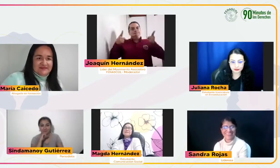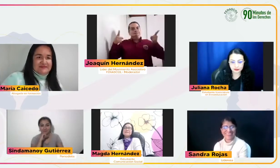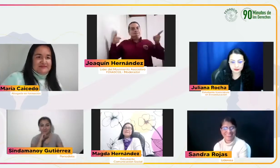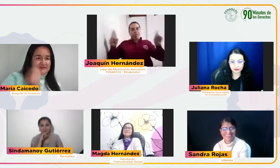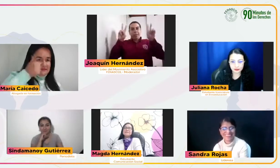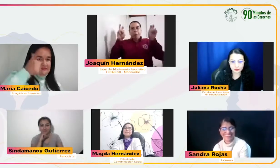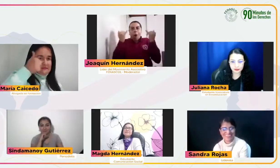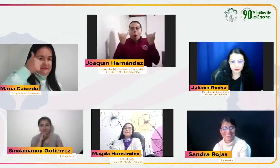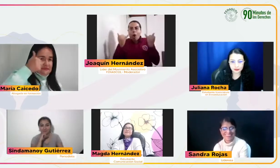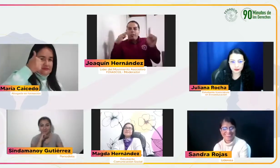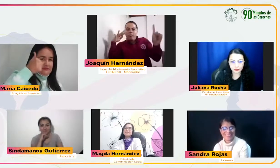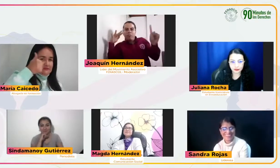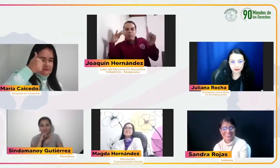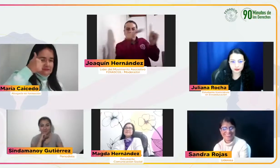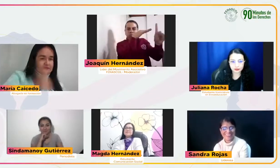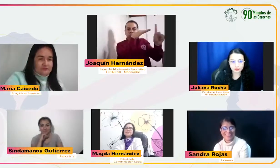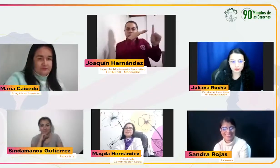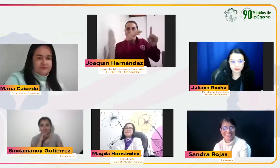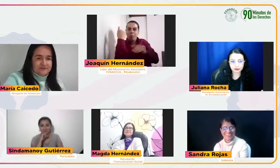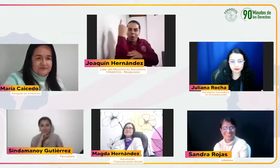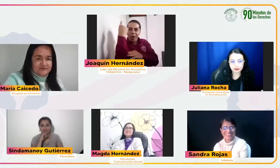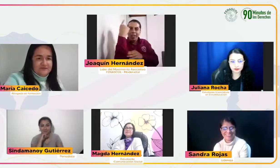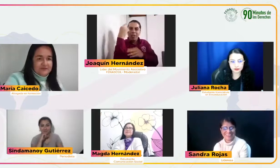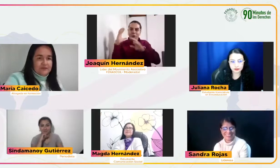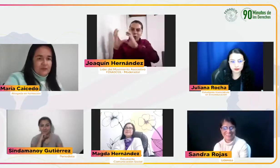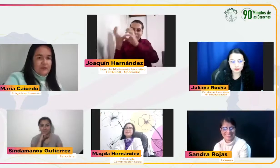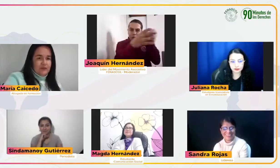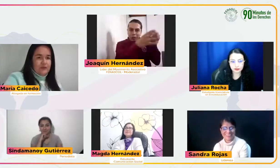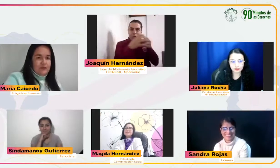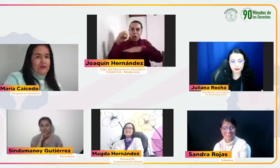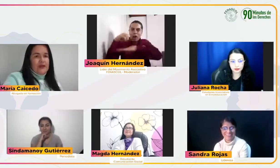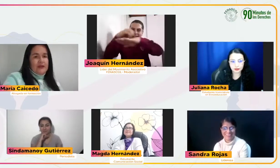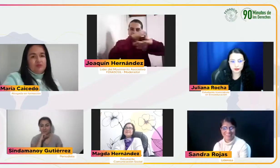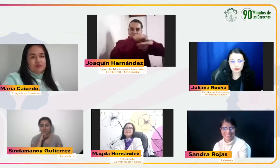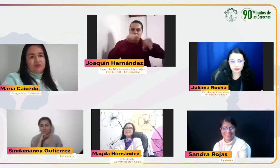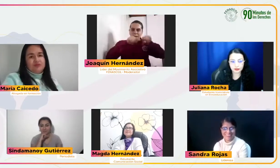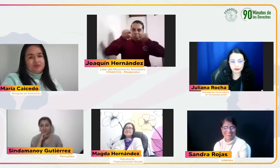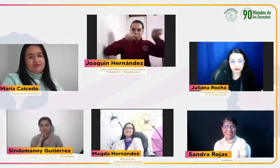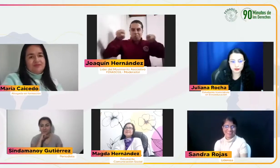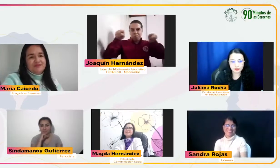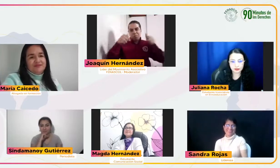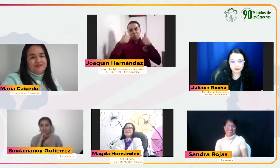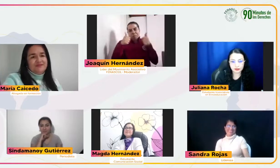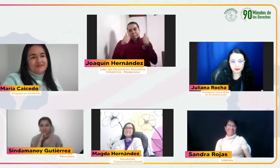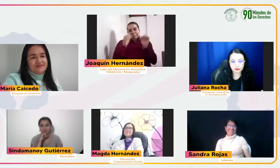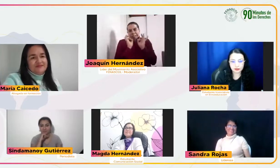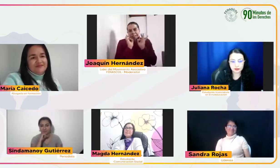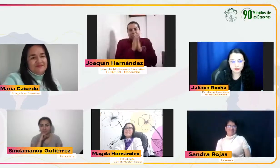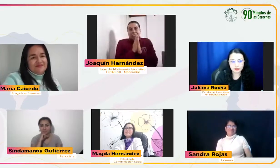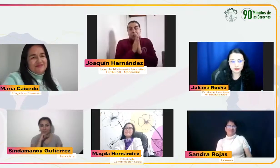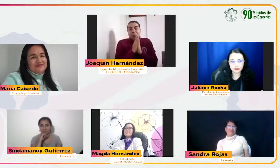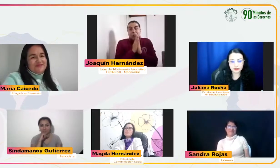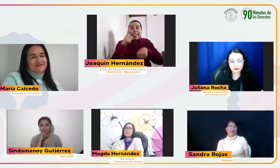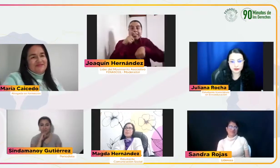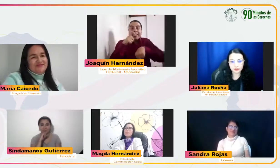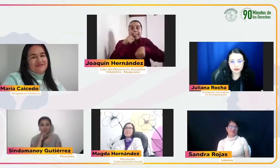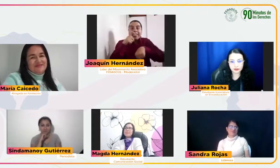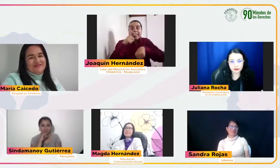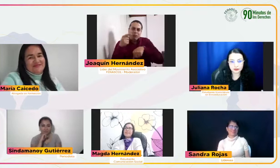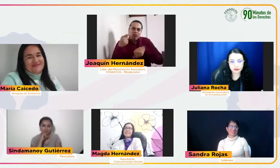podamos buscar otro espacio en donde podamos ampliar este tema y cómo poderlo llevar a esa incidencia política desde las organizaciones